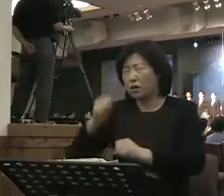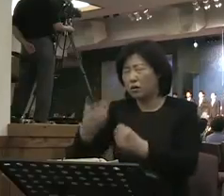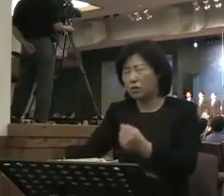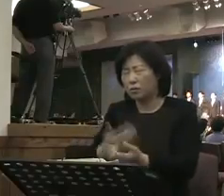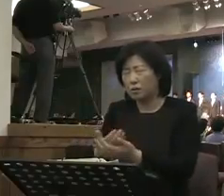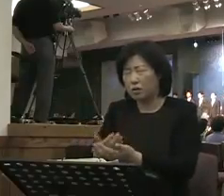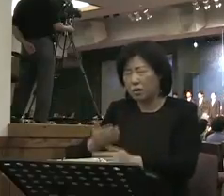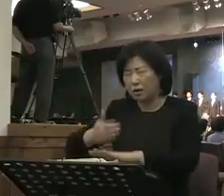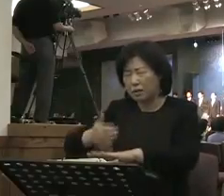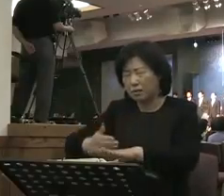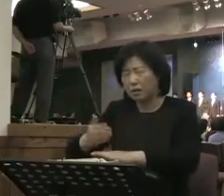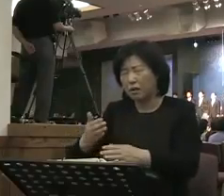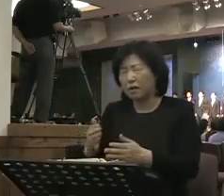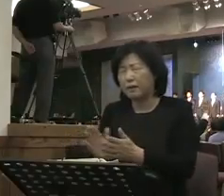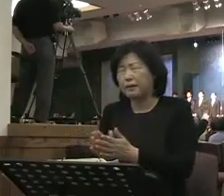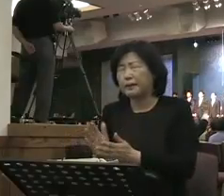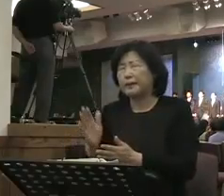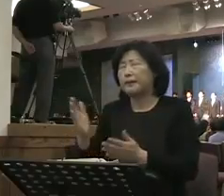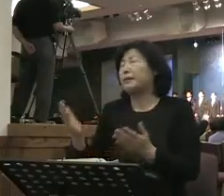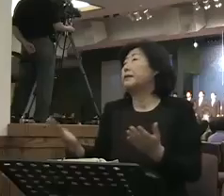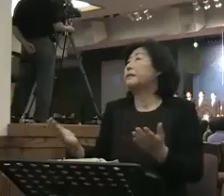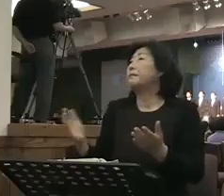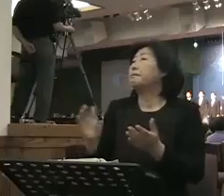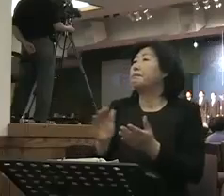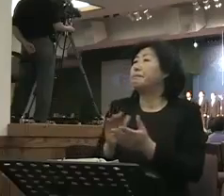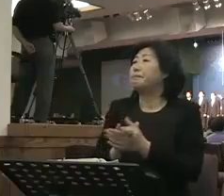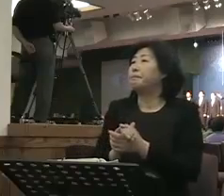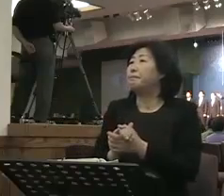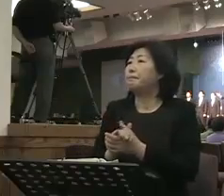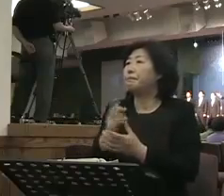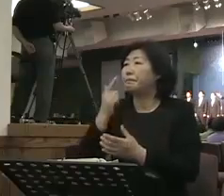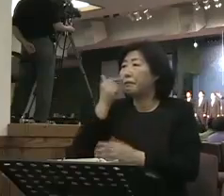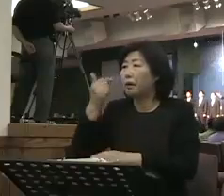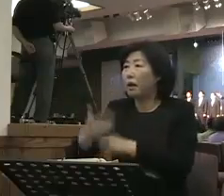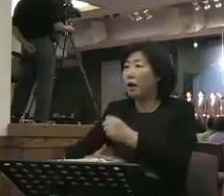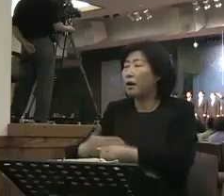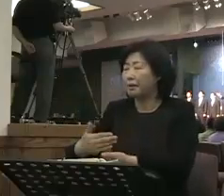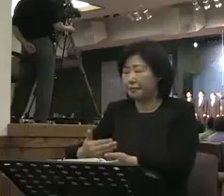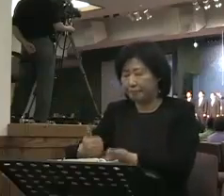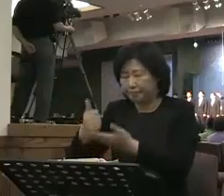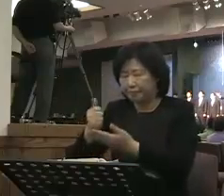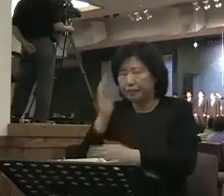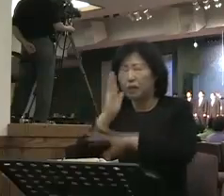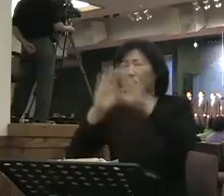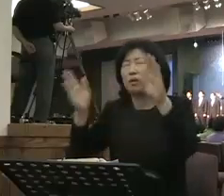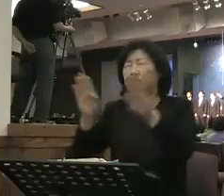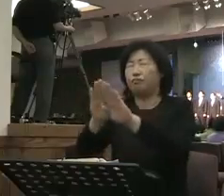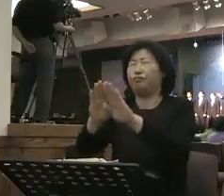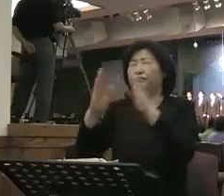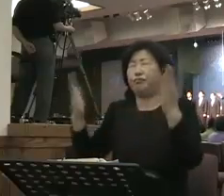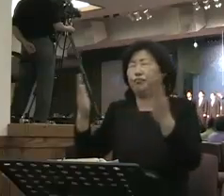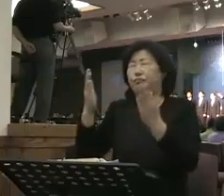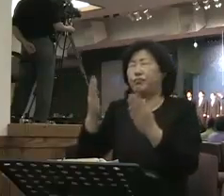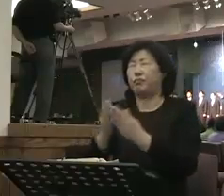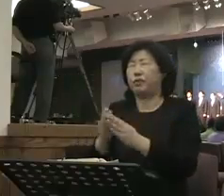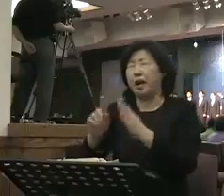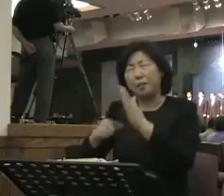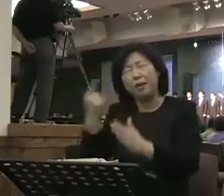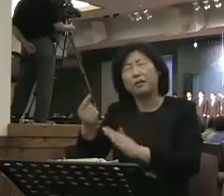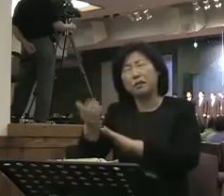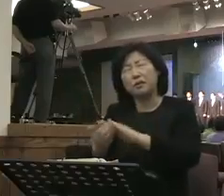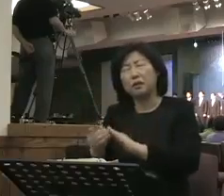찬양합니다. 할렐루야 찬양합니다. 아버지 하나님 주시옵시고 100년